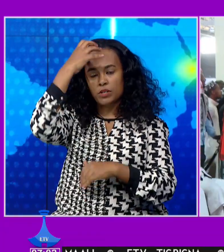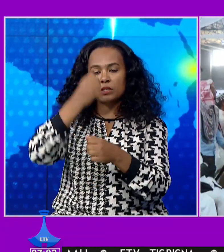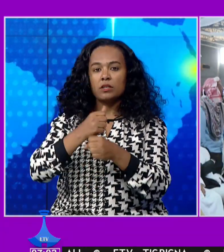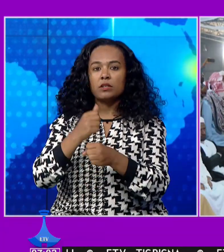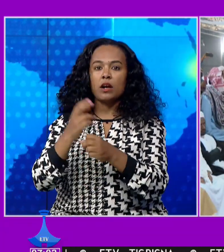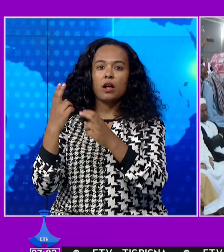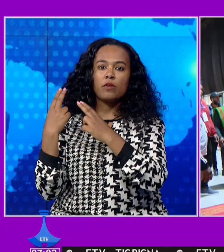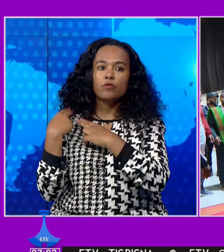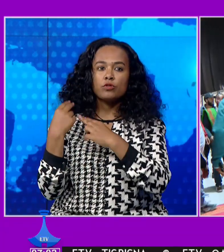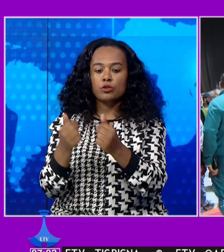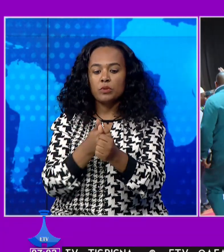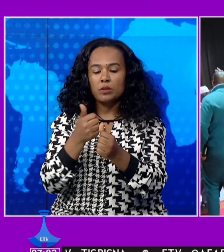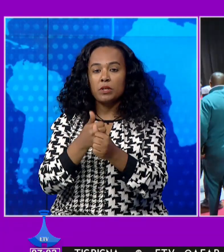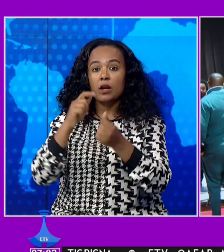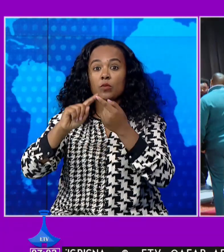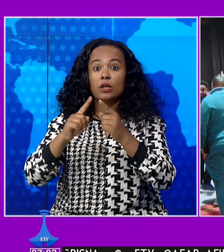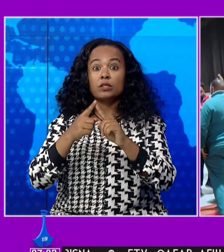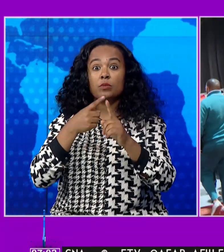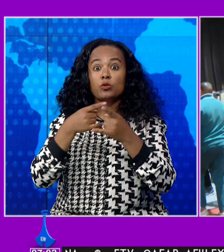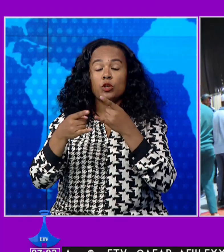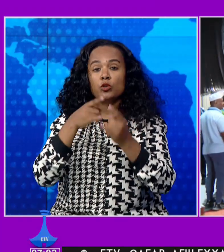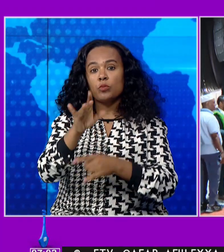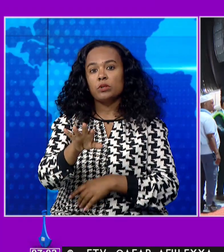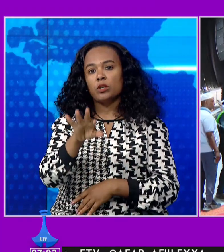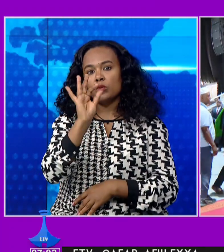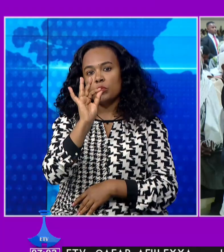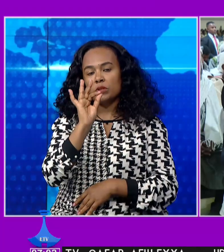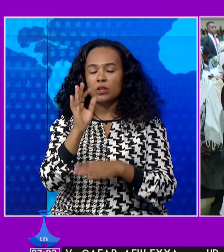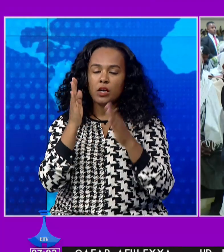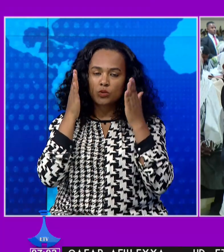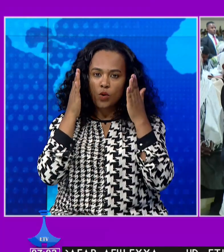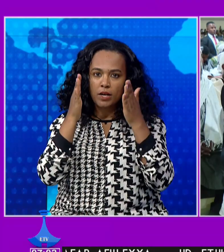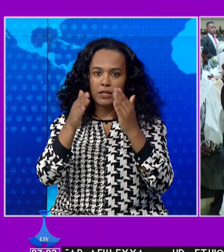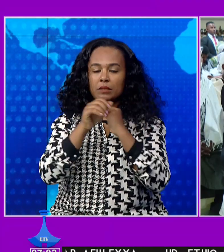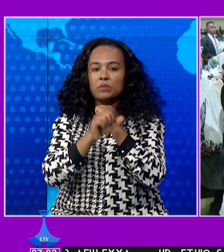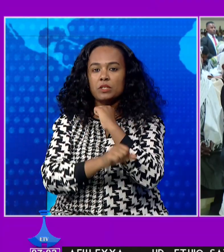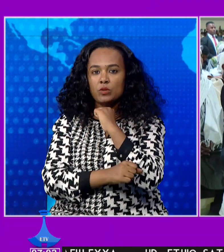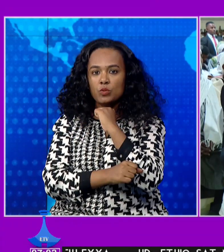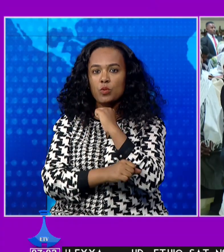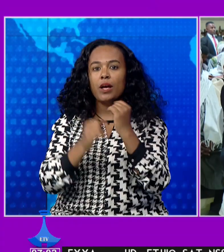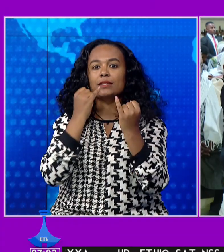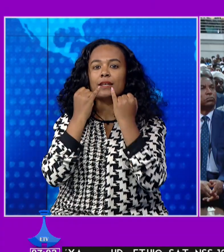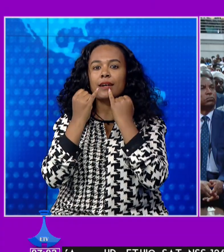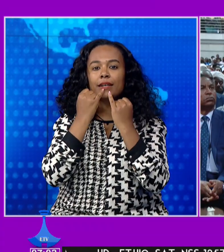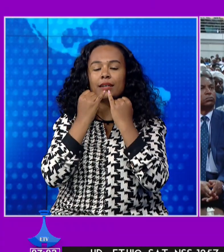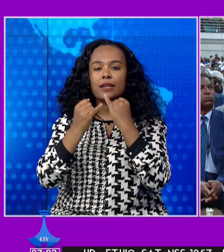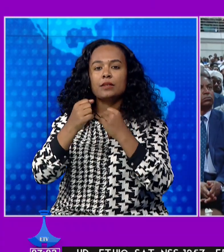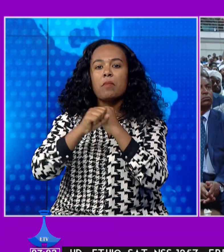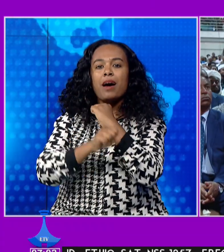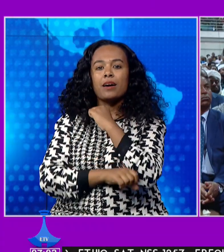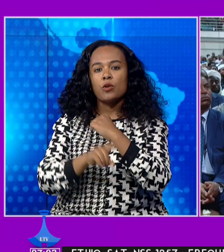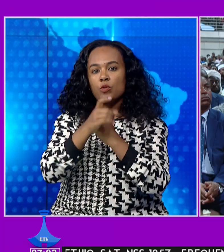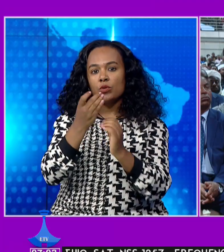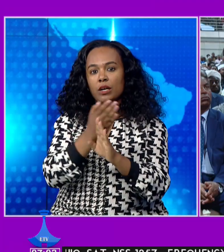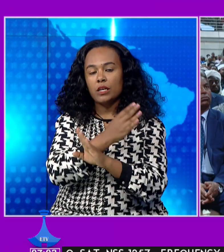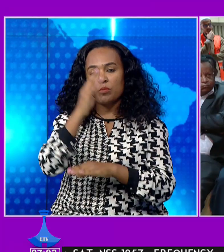ኃላፊዎች፣ ምዕመናንና ወዳጅ ዘመዶቻቸው በተገኙበት የአስተዋይነት ምሰሶውን የአስተራቂነት ማገር የሆኑትን